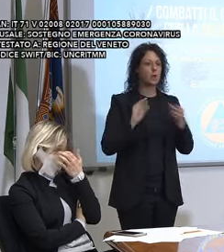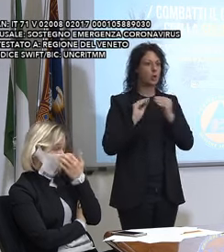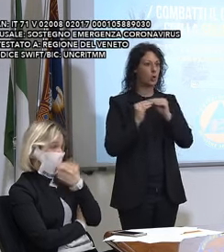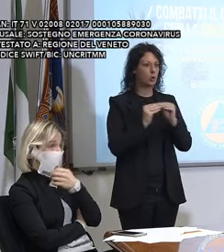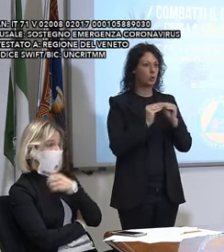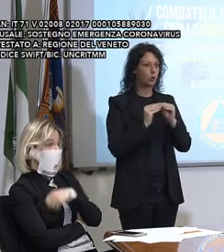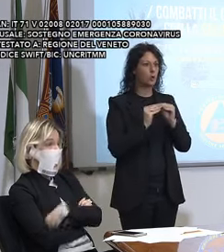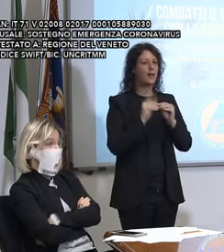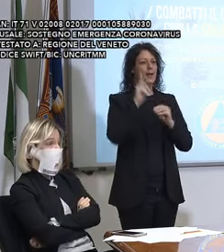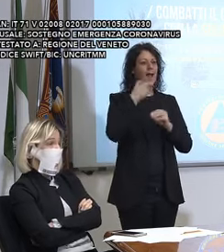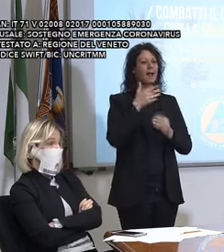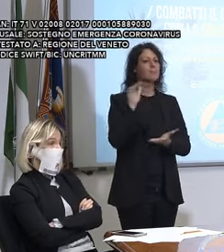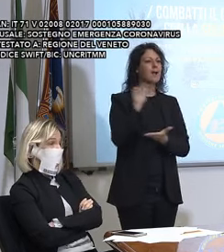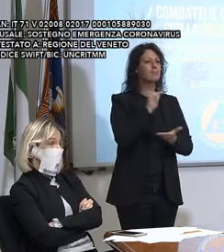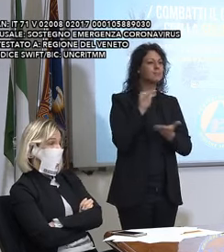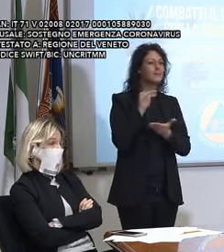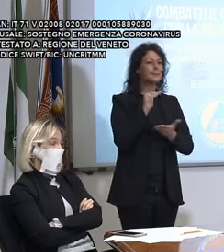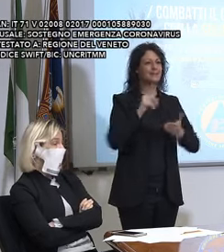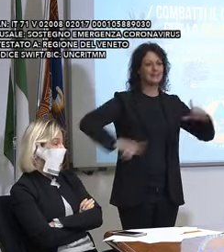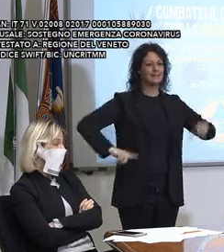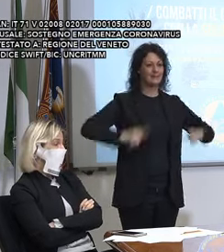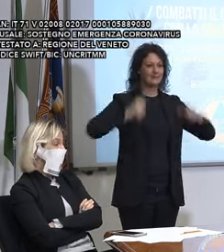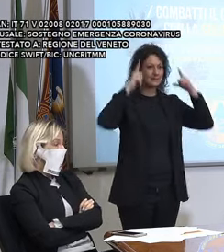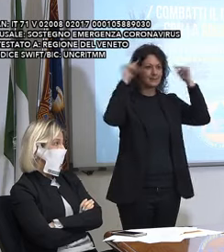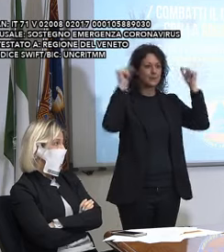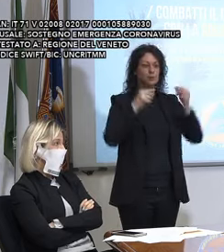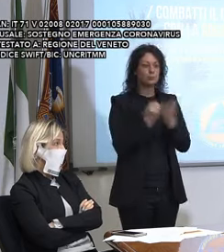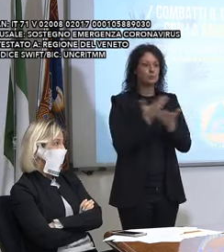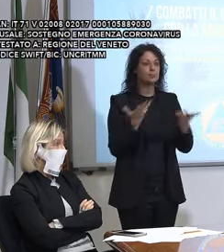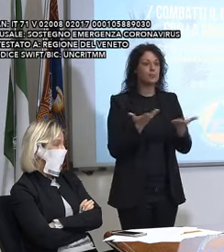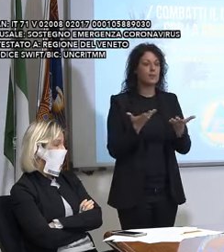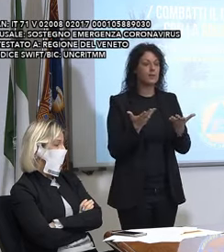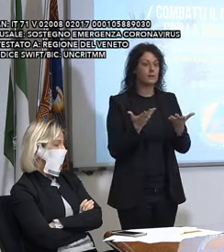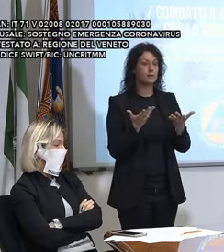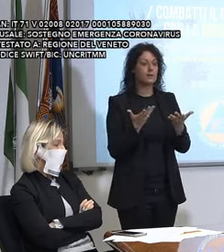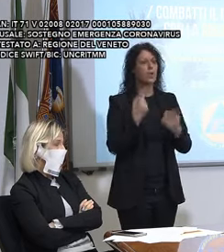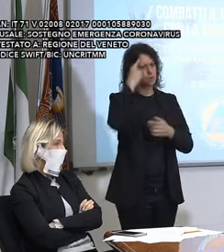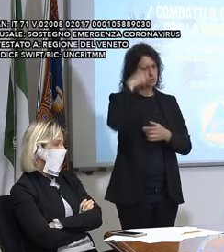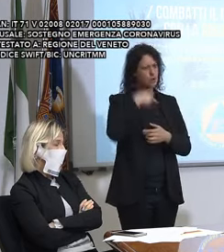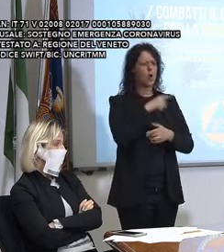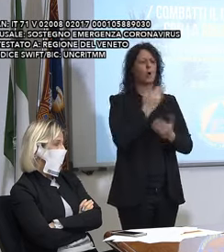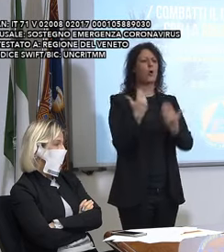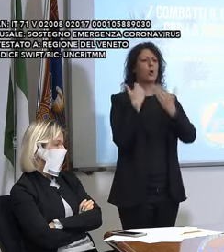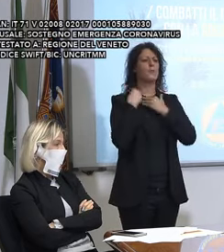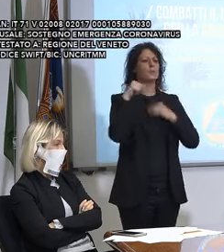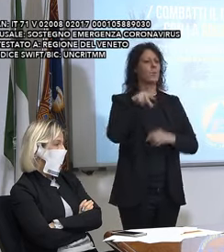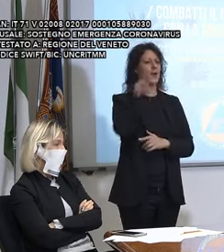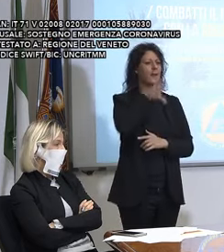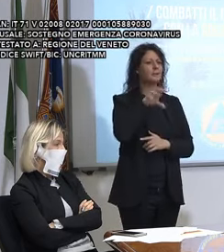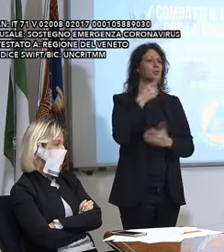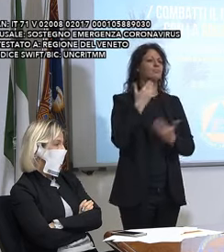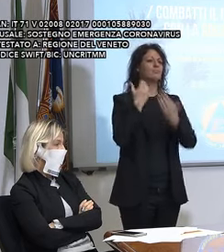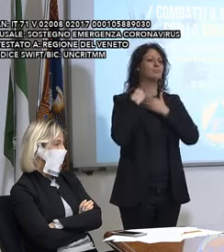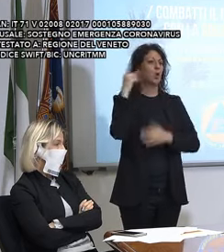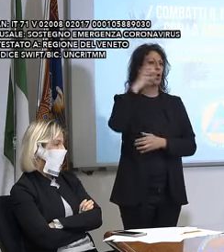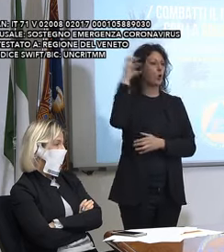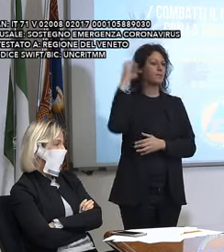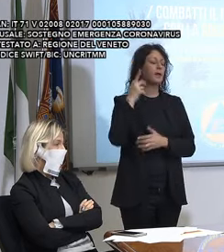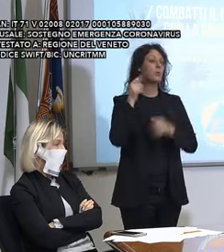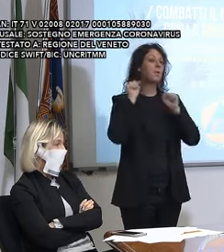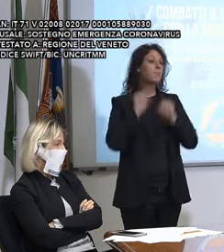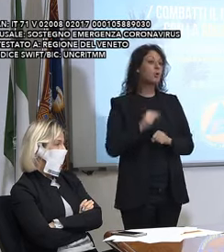ai bambini del nido e degli asili cosa accadrà? Il problema non è di competenza sua ma del governo. Si potrebbe come regione immaginare un